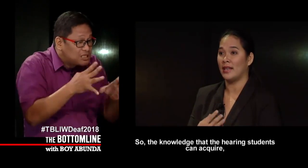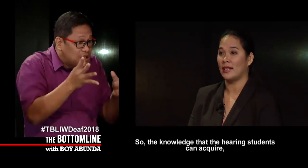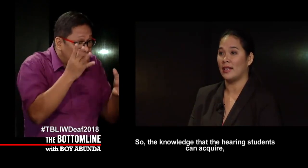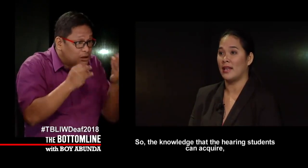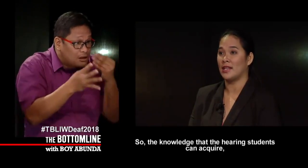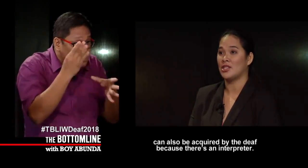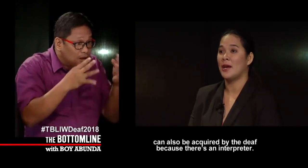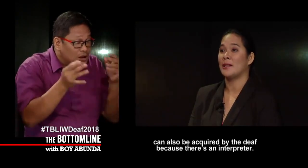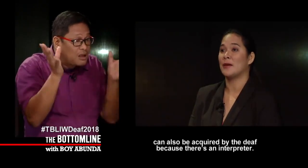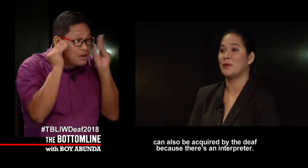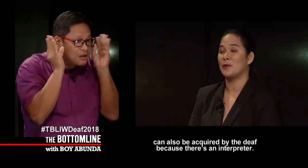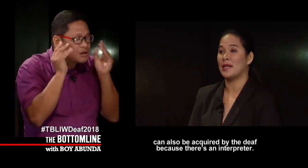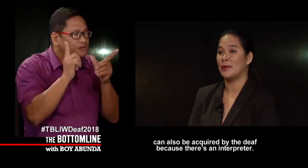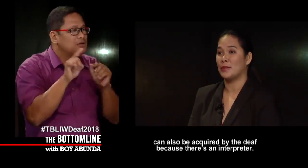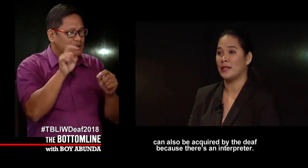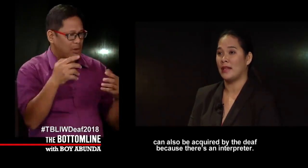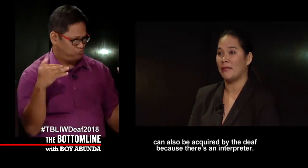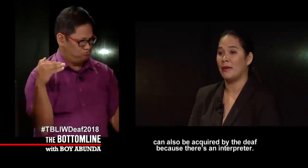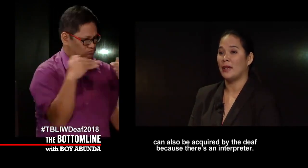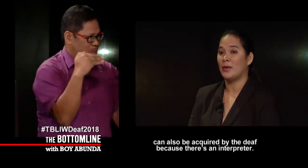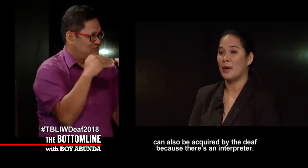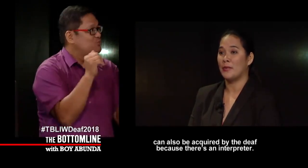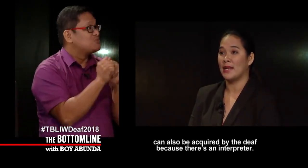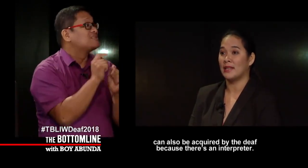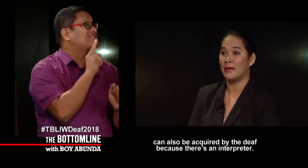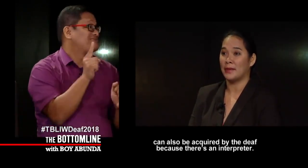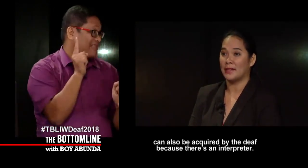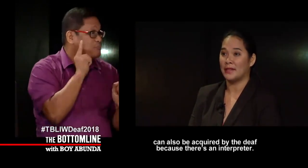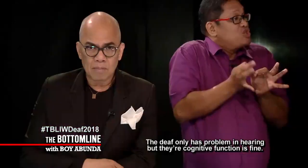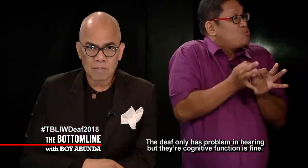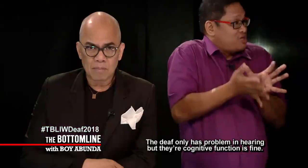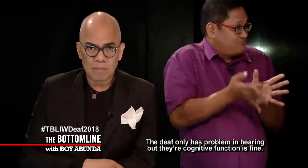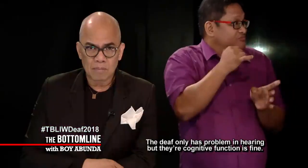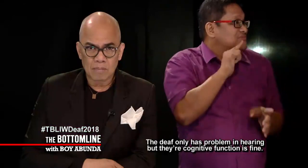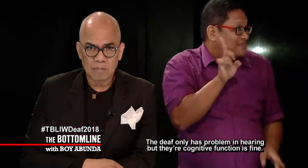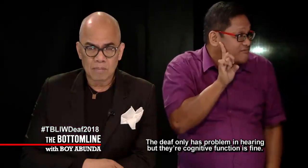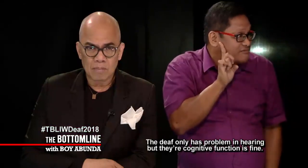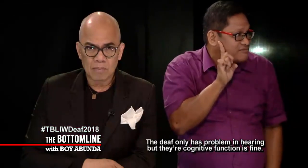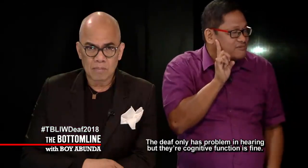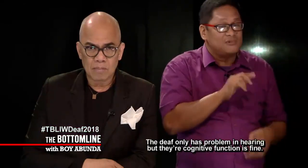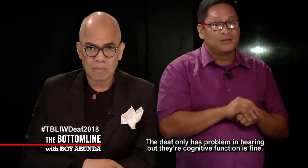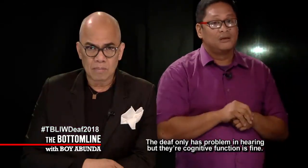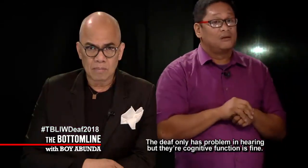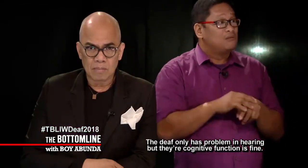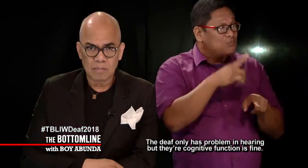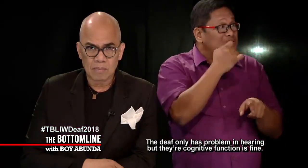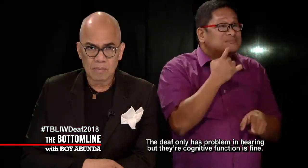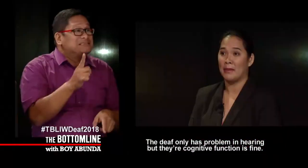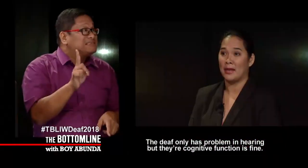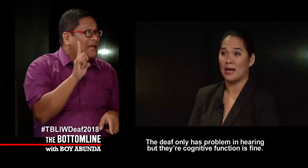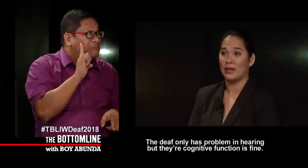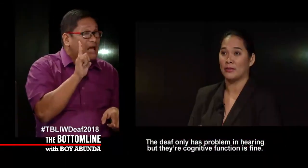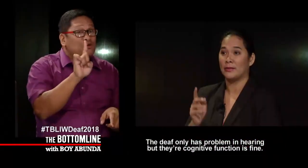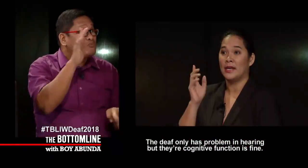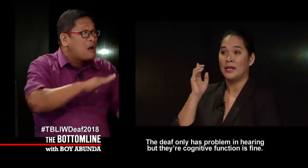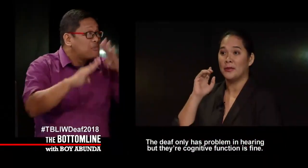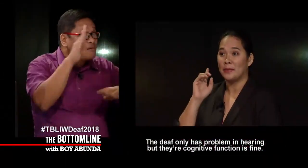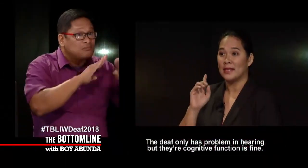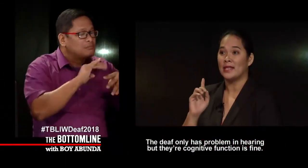na-acquire nilang ng knowledge, nakukuha po ng deaf, gawa po may interpreter. So kasi naman ang deaf naman po ay ang problem lang